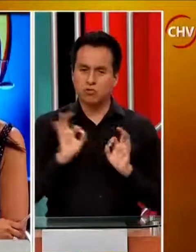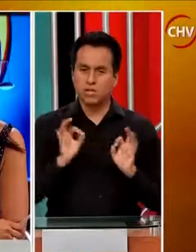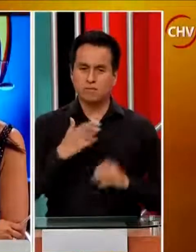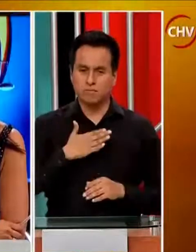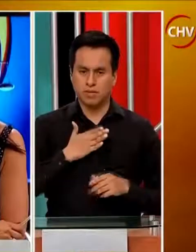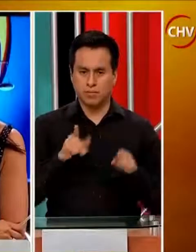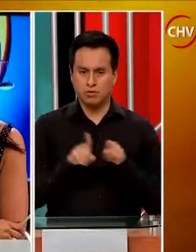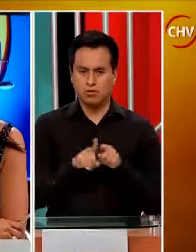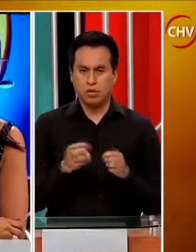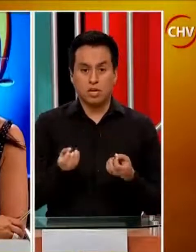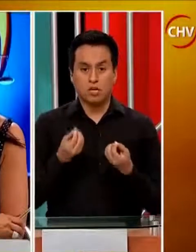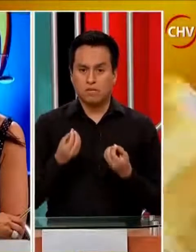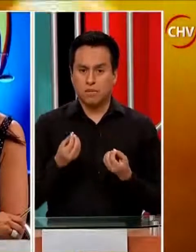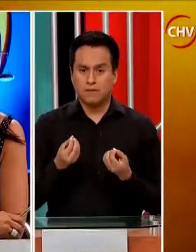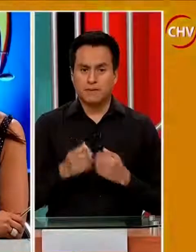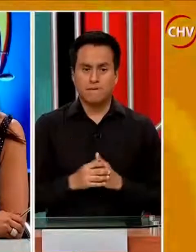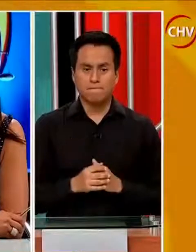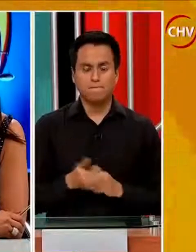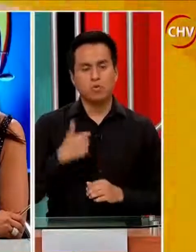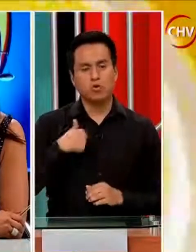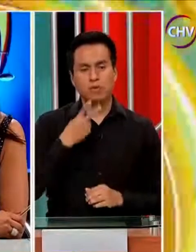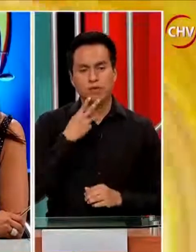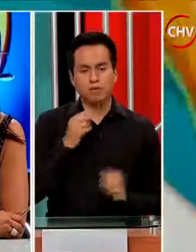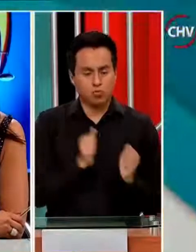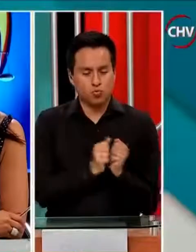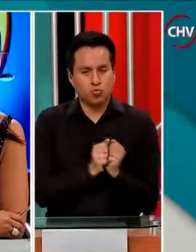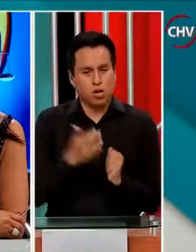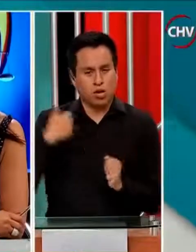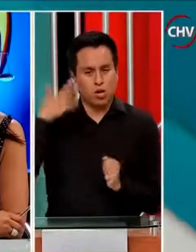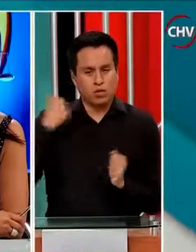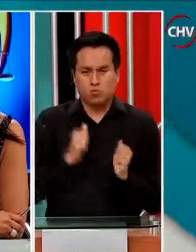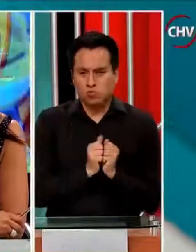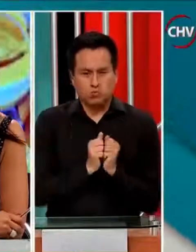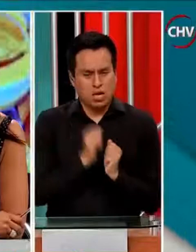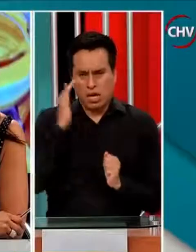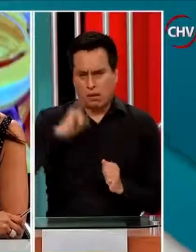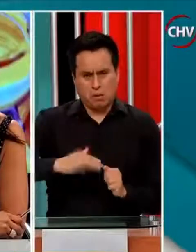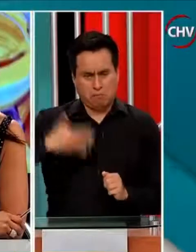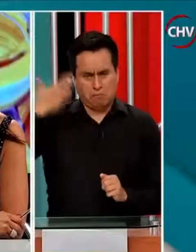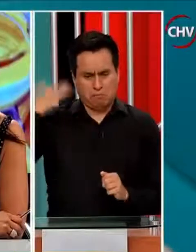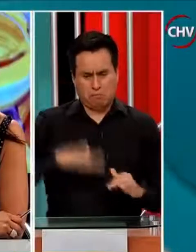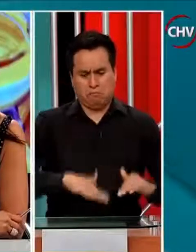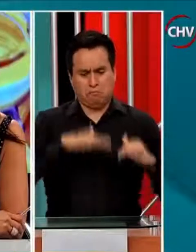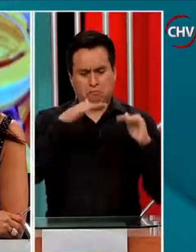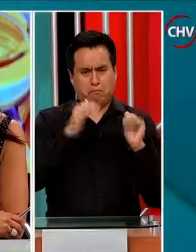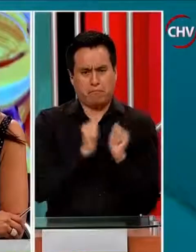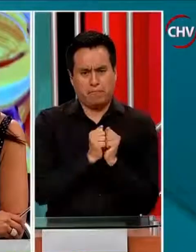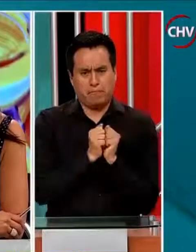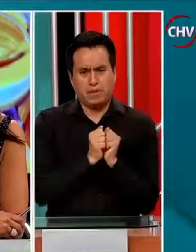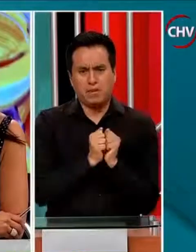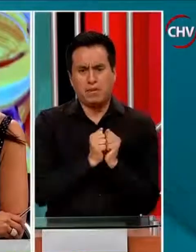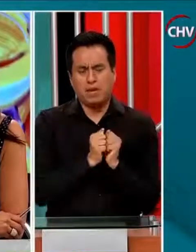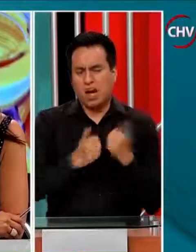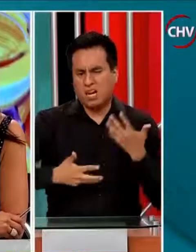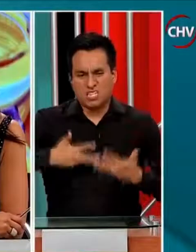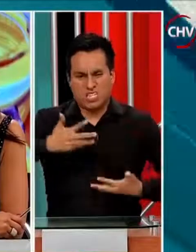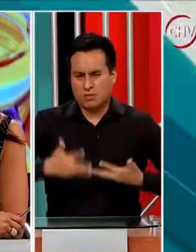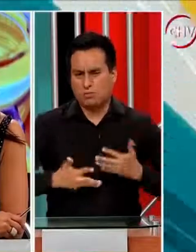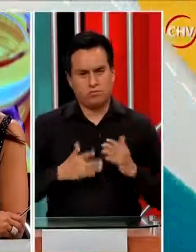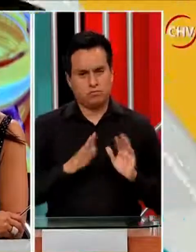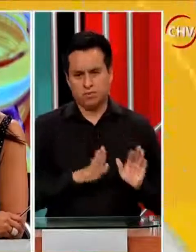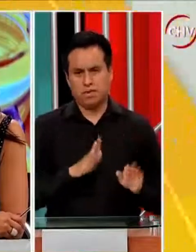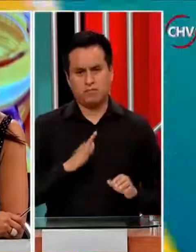Lo que pasa es que yo viví siempre con él. Sí. Siempre. Y siempre fue muy agresivo.